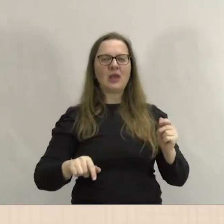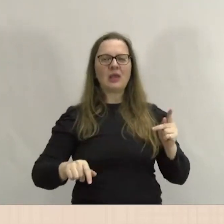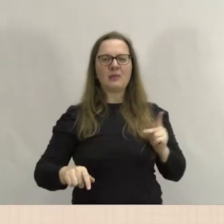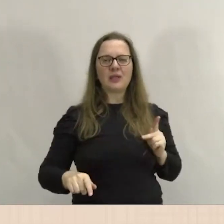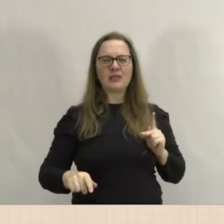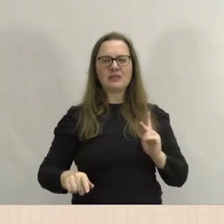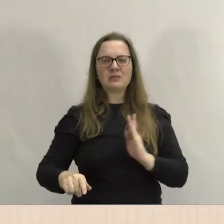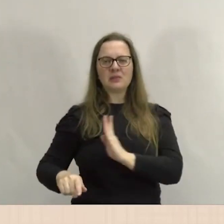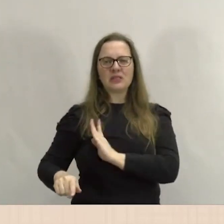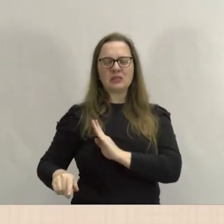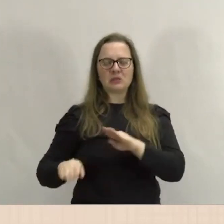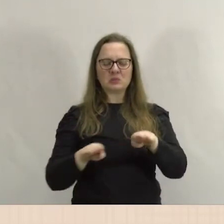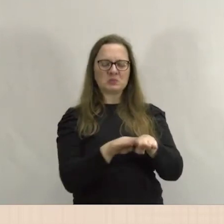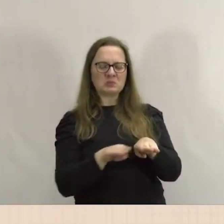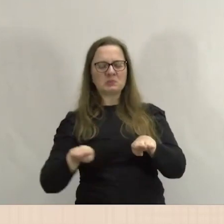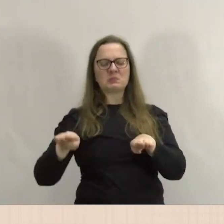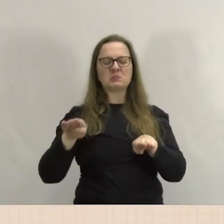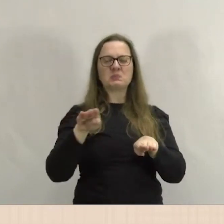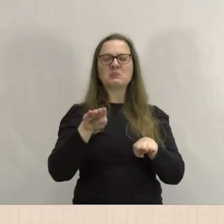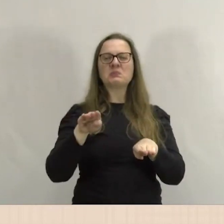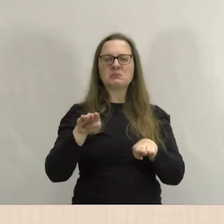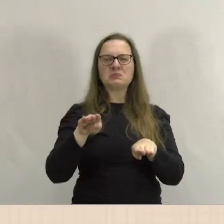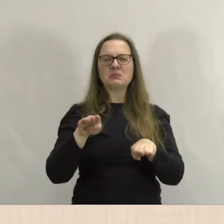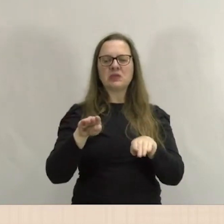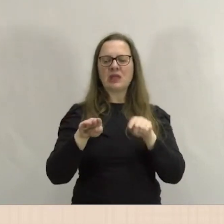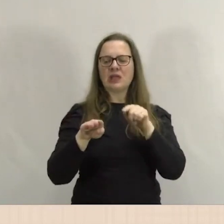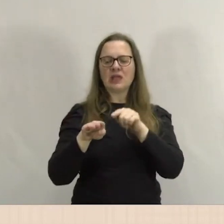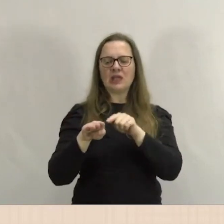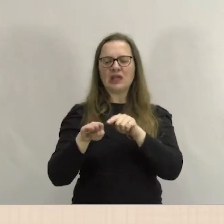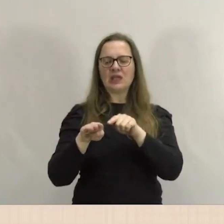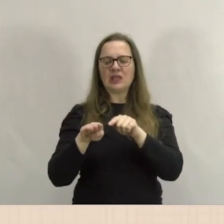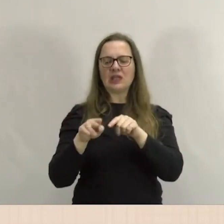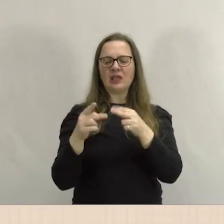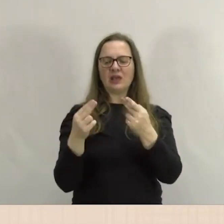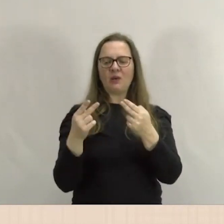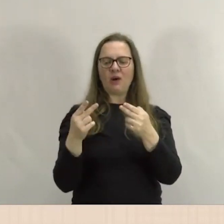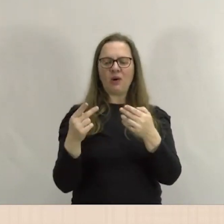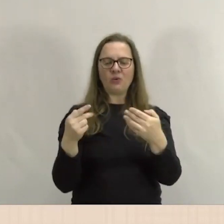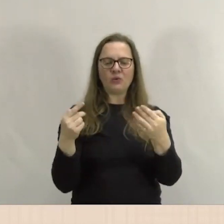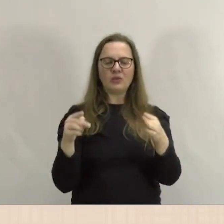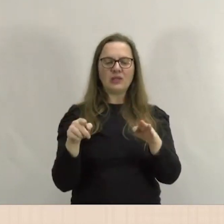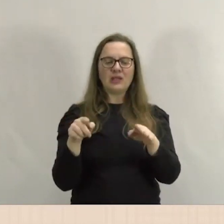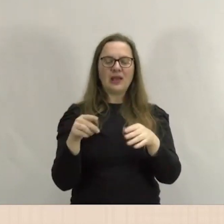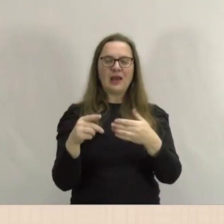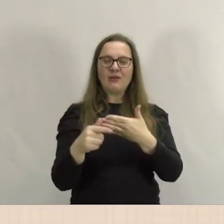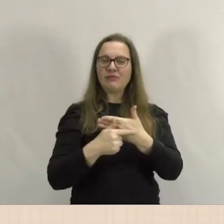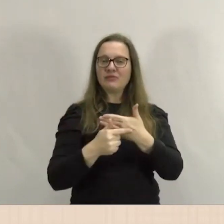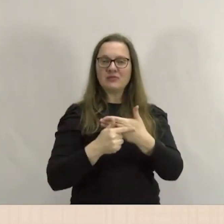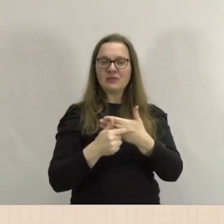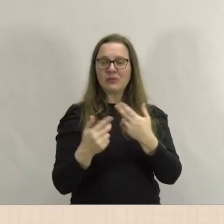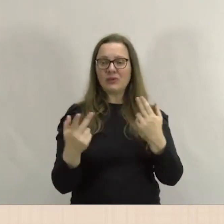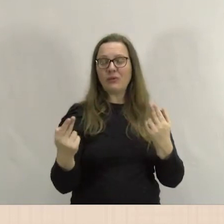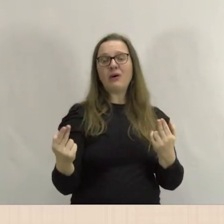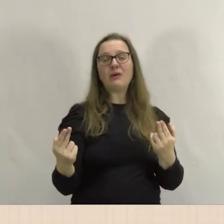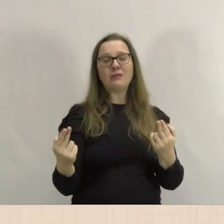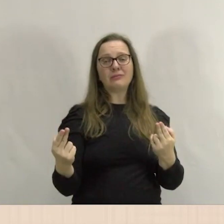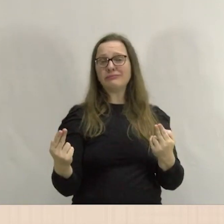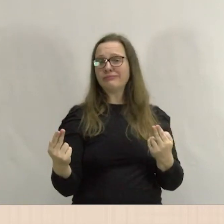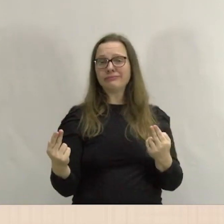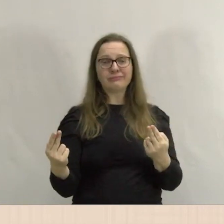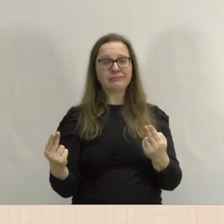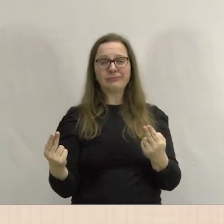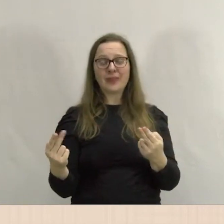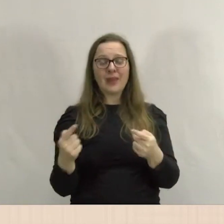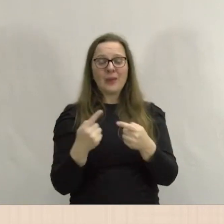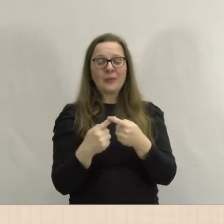o episcopado é a função de um presbítero, a função de supervisor. Ele é um